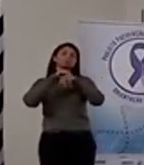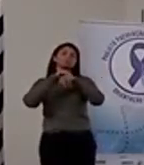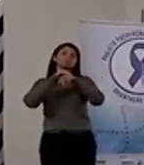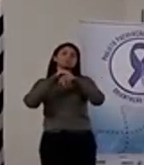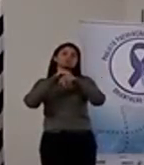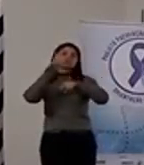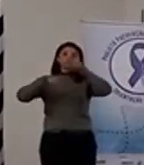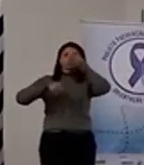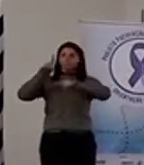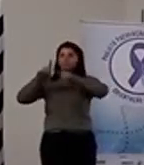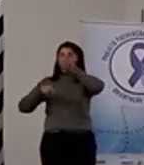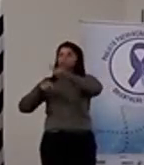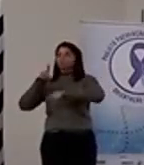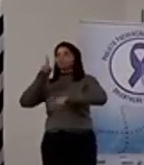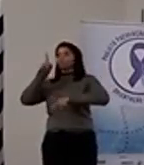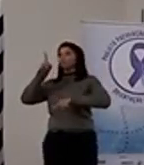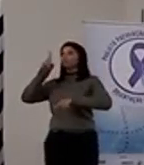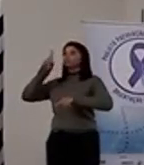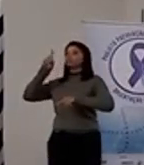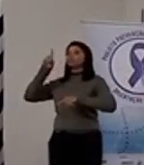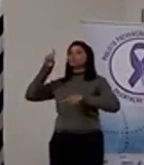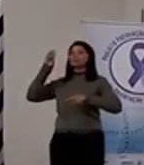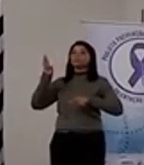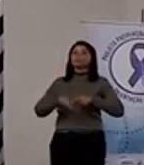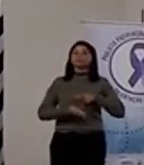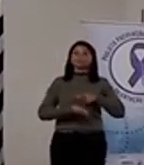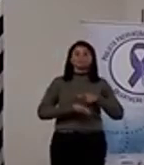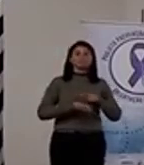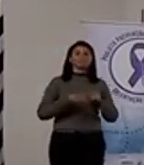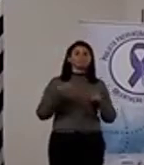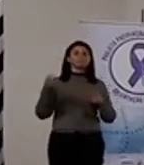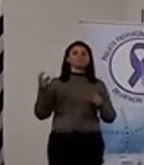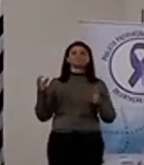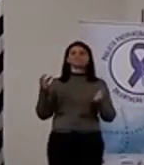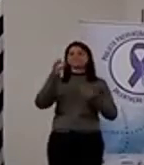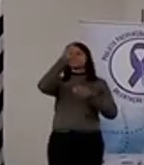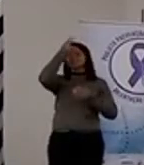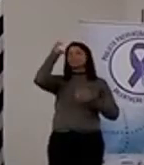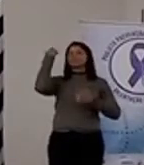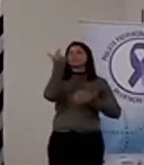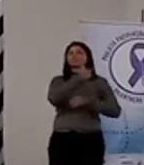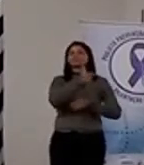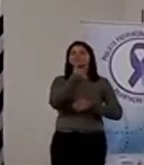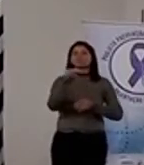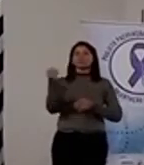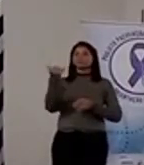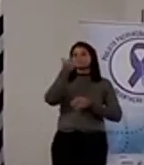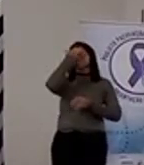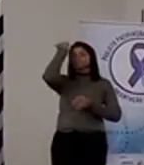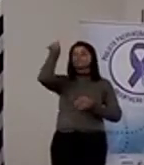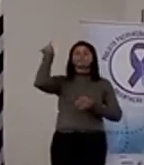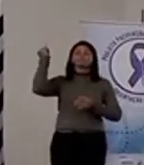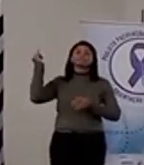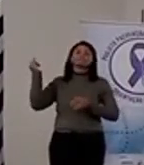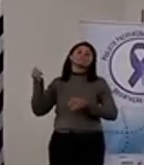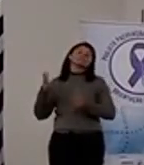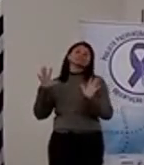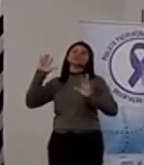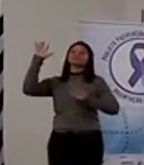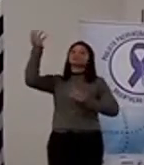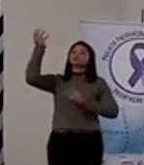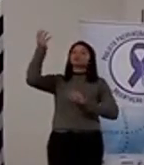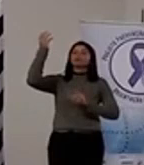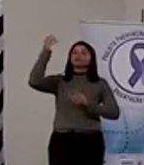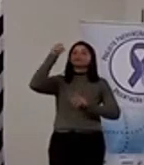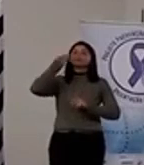milhão. Que é azar, né? A gente ter a criança afetada por aquela doença, mas infelizmente acontece. Quando